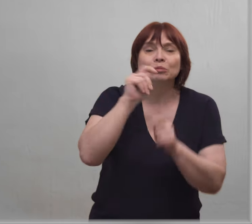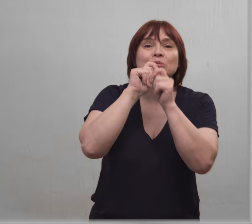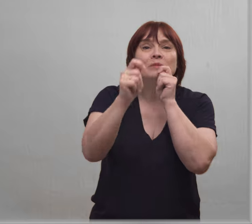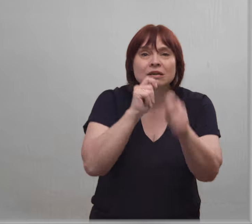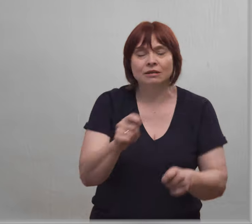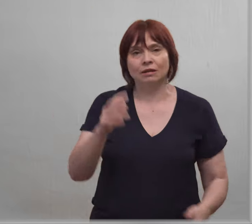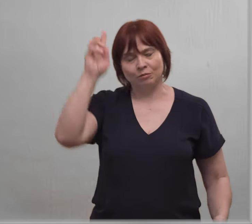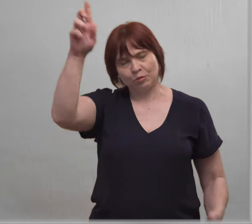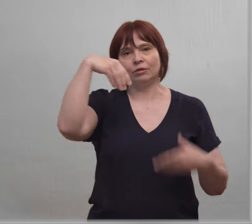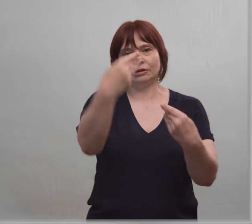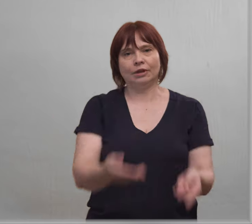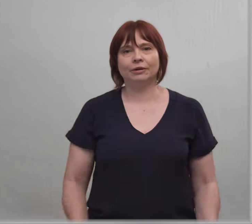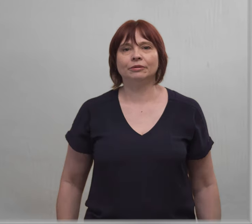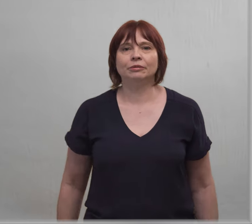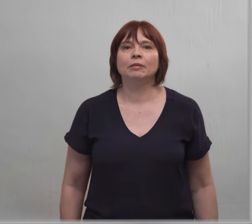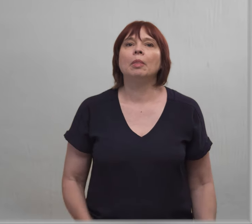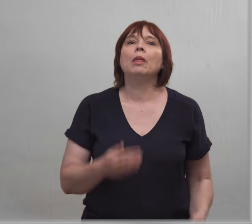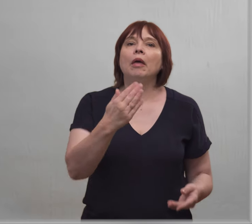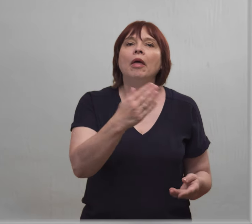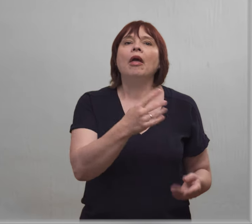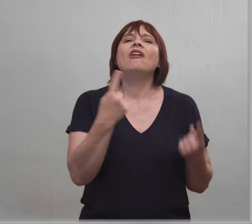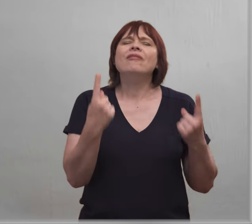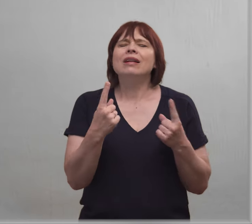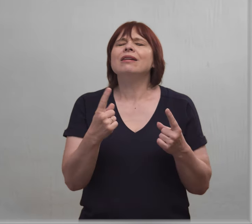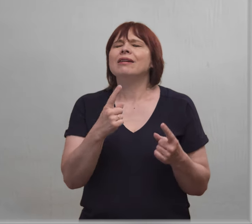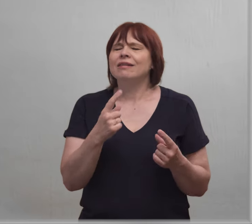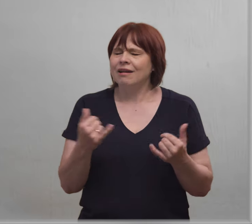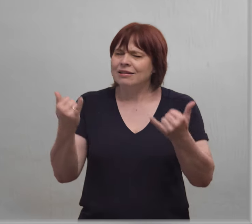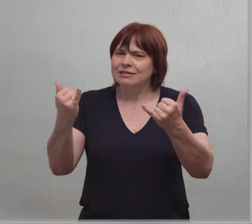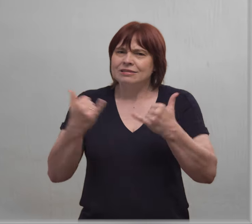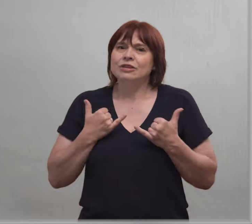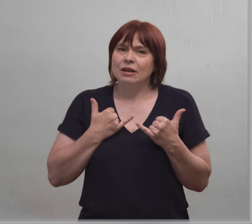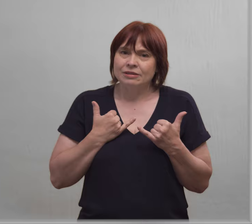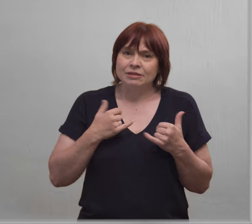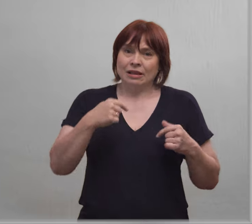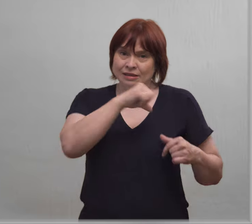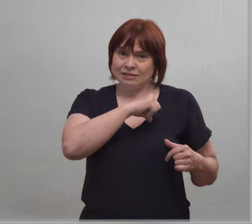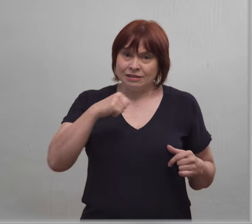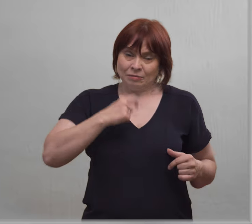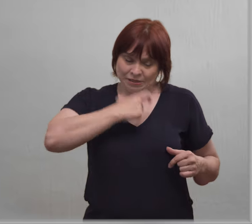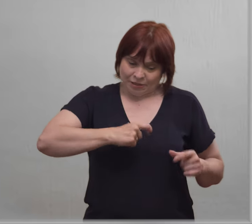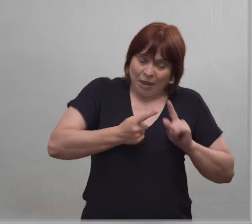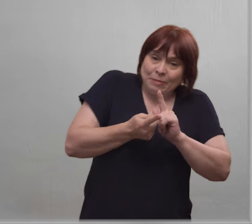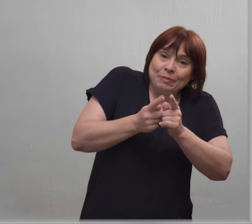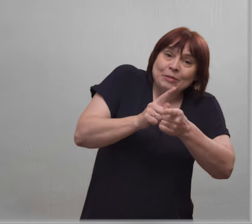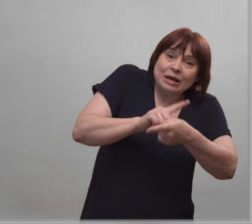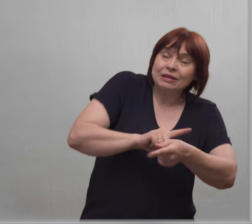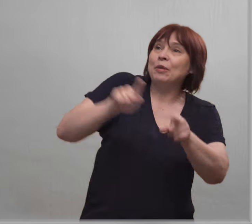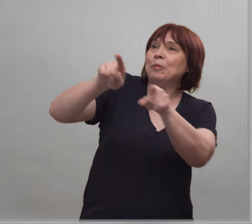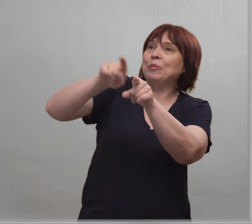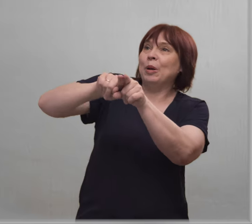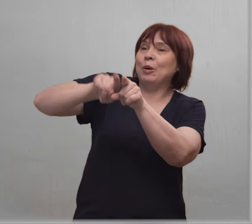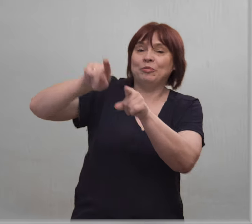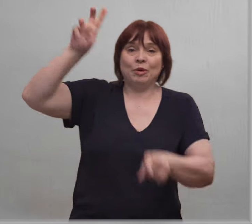А еще у нас есть великая честь самим преображаться в образ и подобие Христа. Апостол Павел